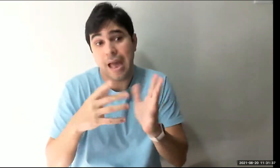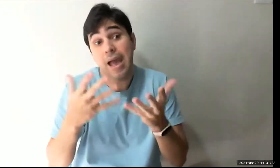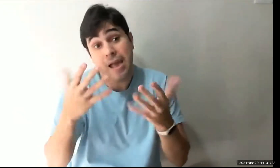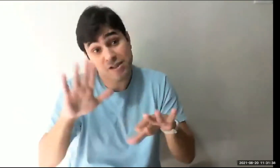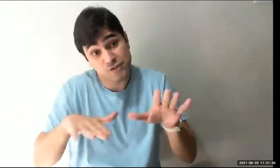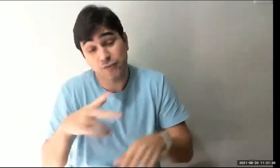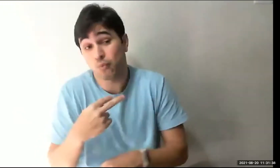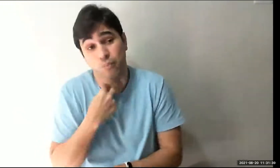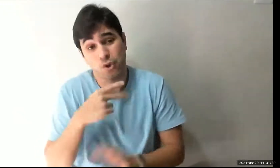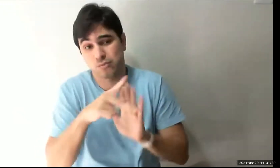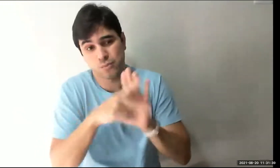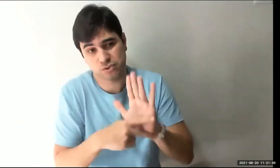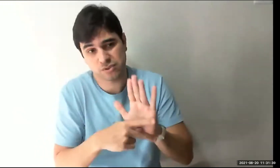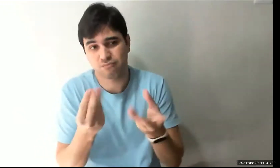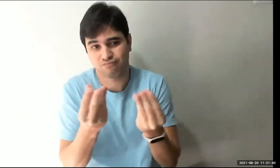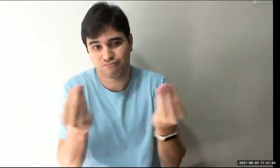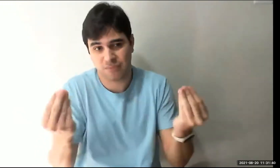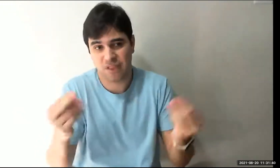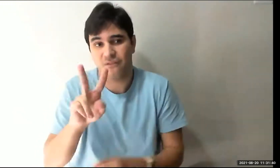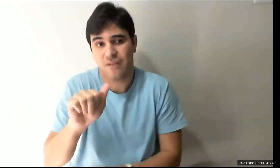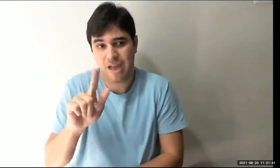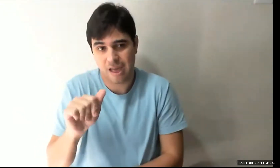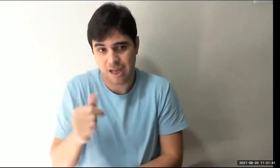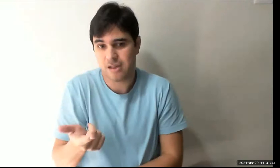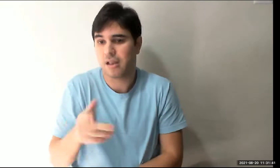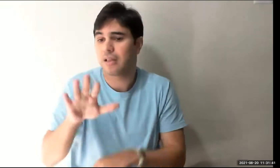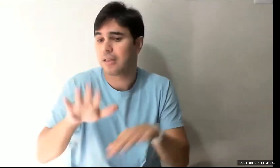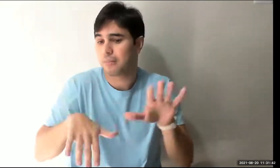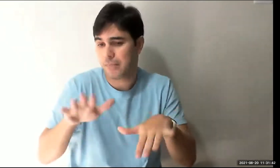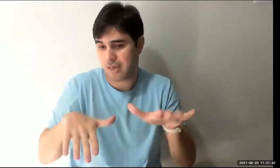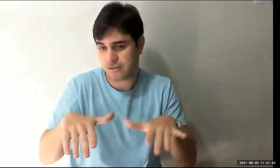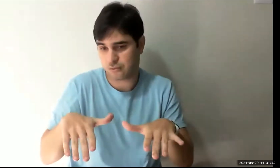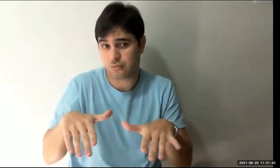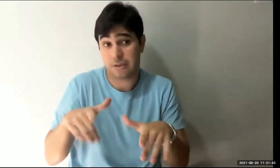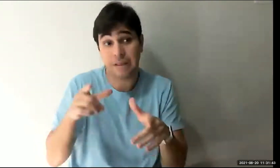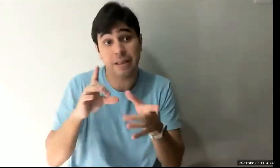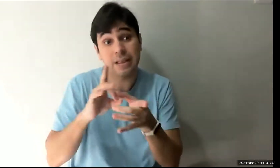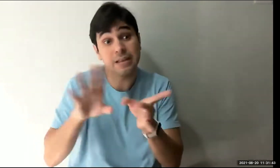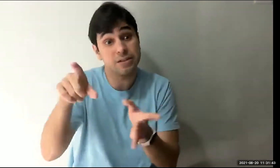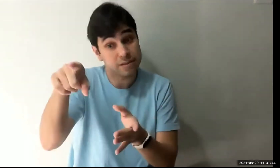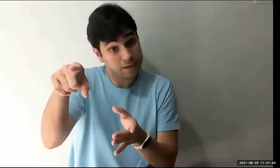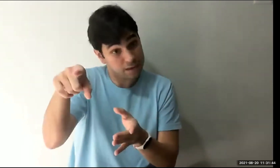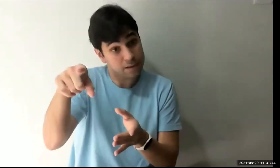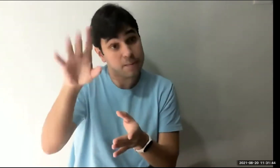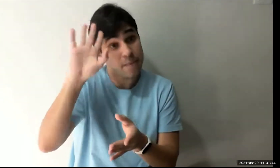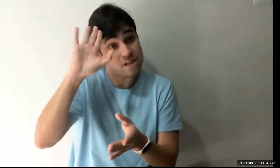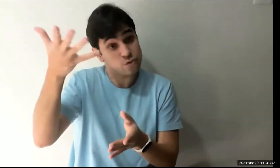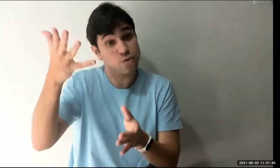Então, se as pessoas que têm interesse, ou os professores que têm interesse, eles assinam isso comigo, e eu faço de